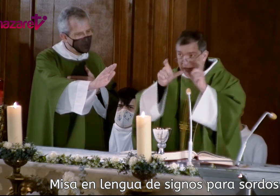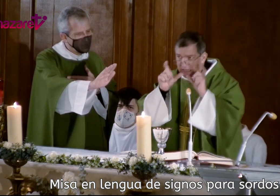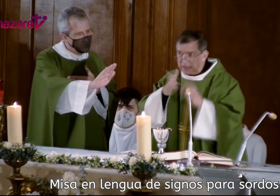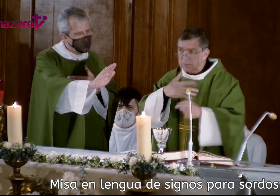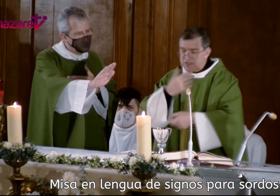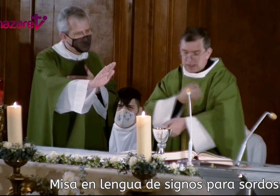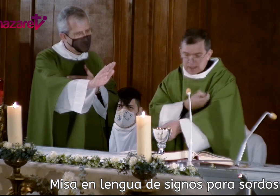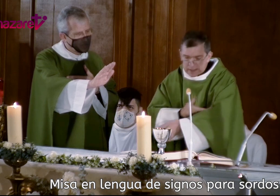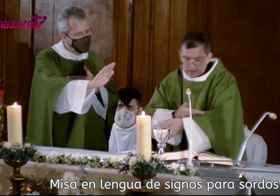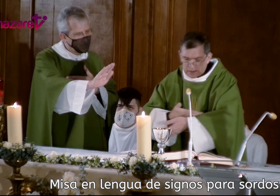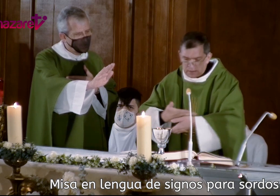de mi sangre,